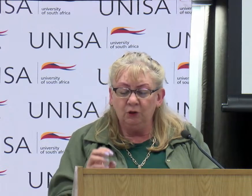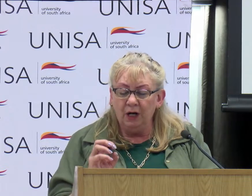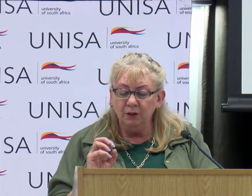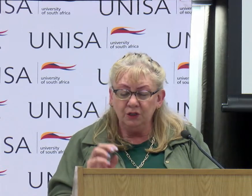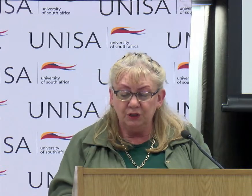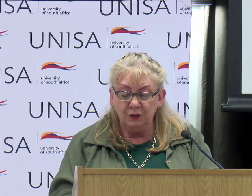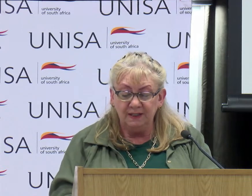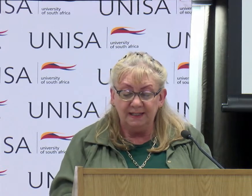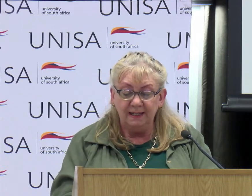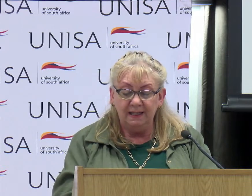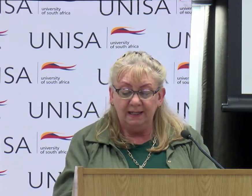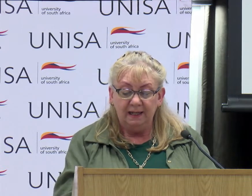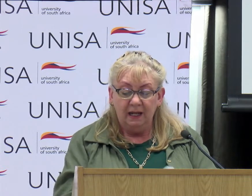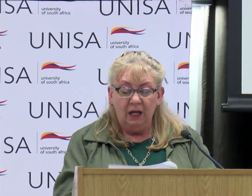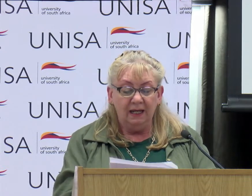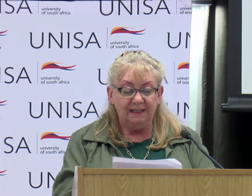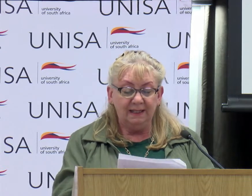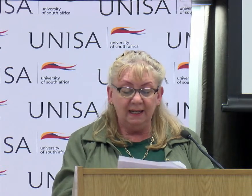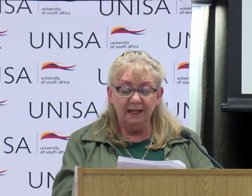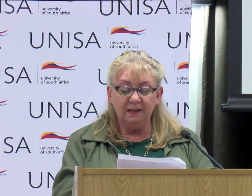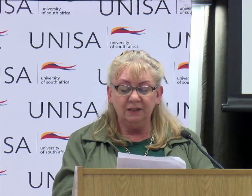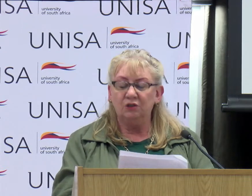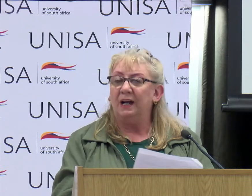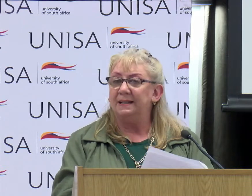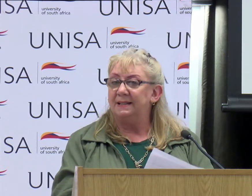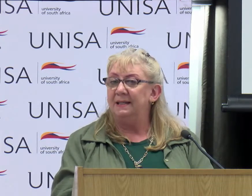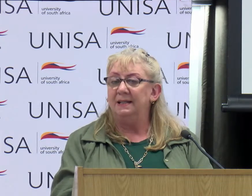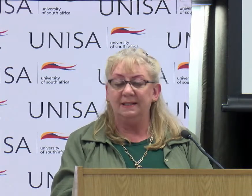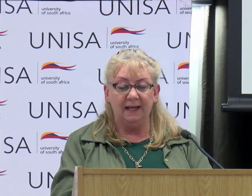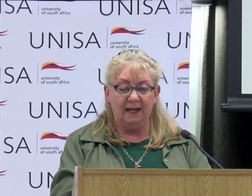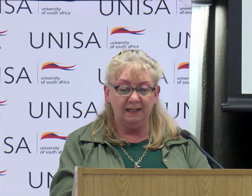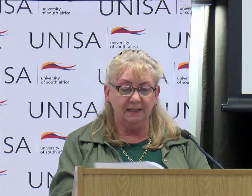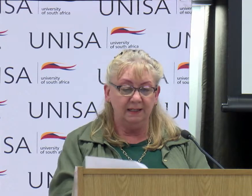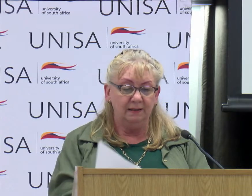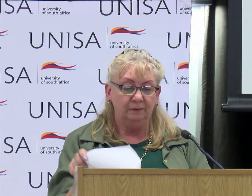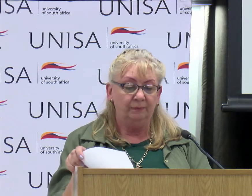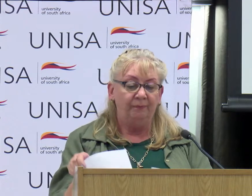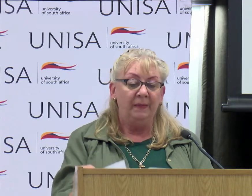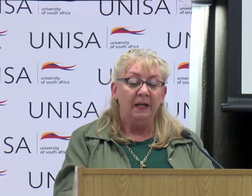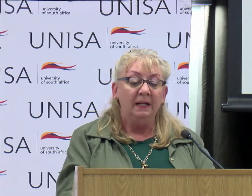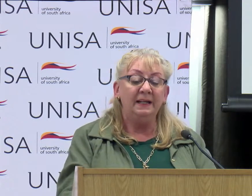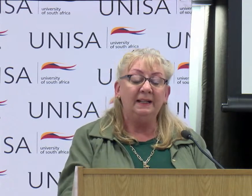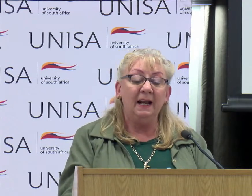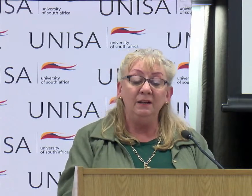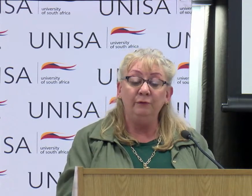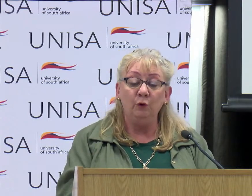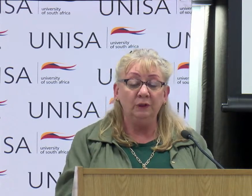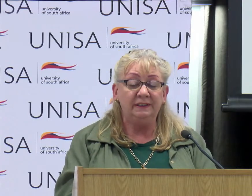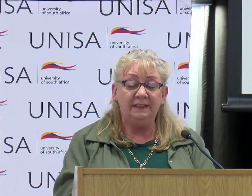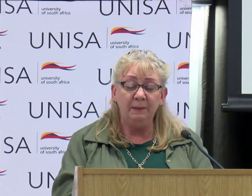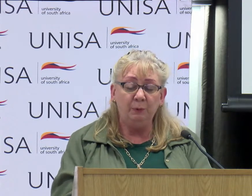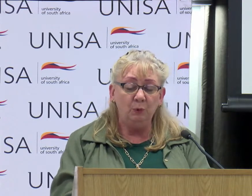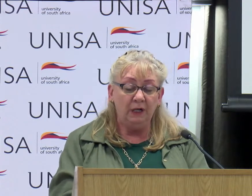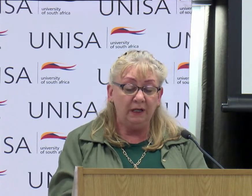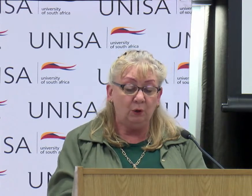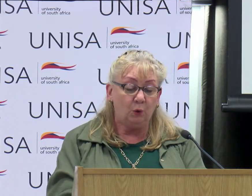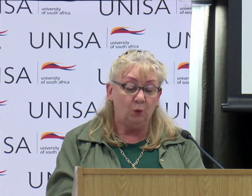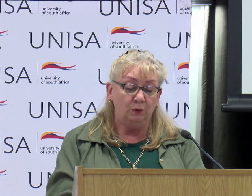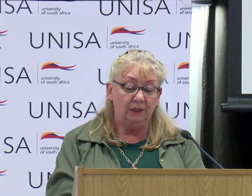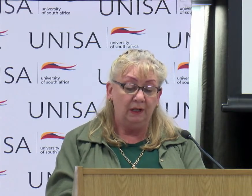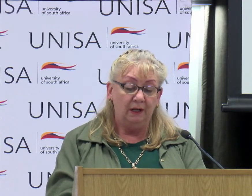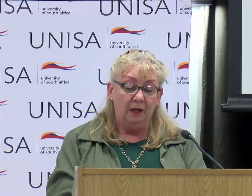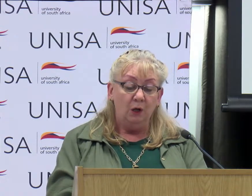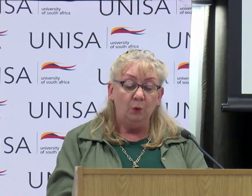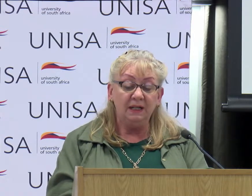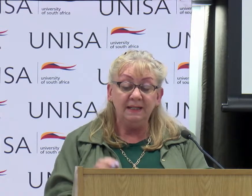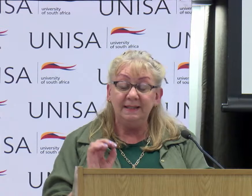And they crouch to see her delicate tracks in the sand. Die klein volk diep onder die